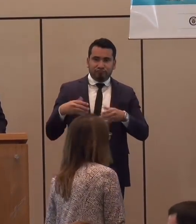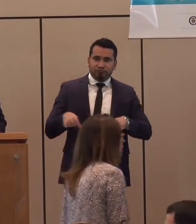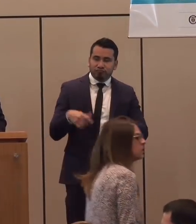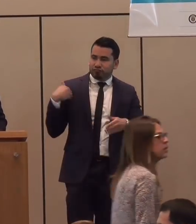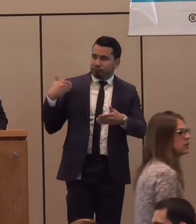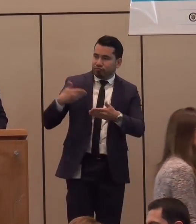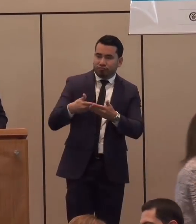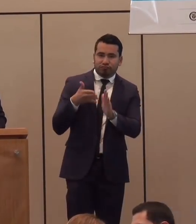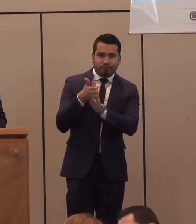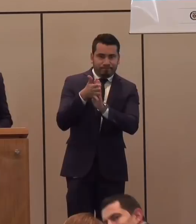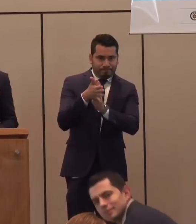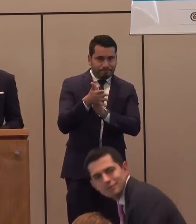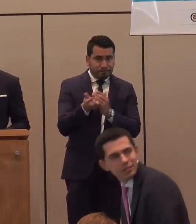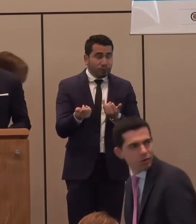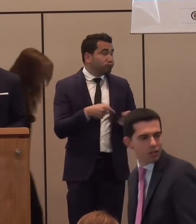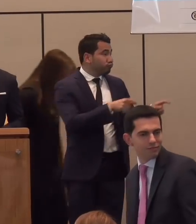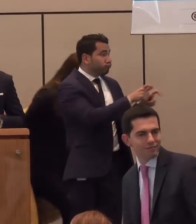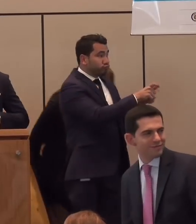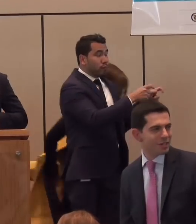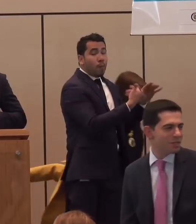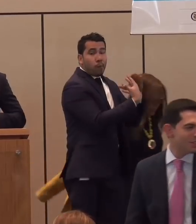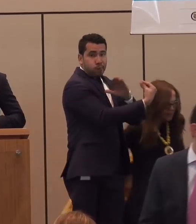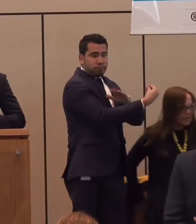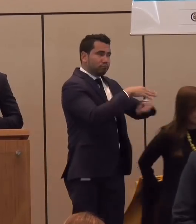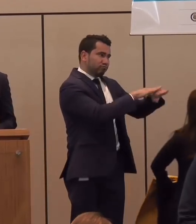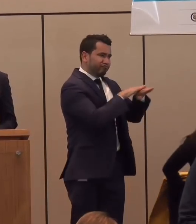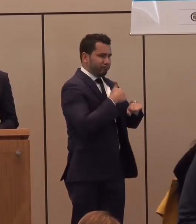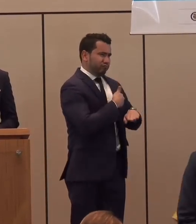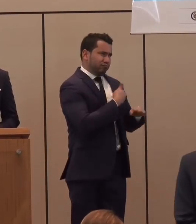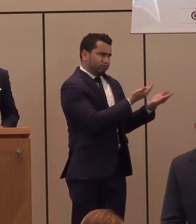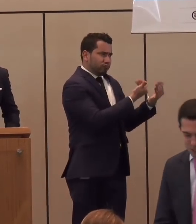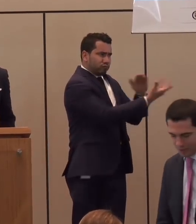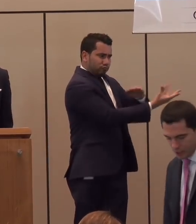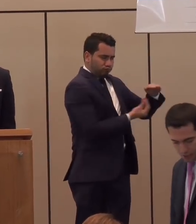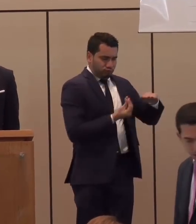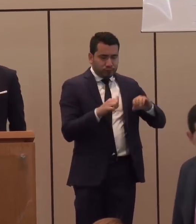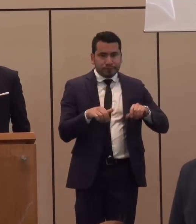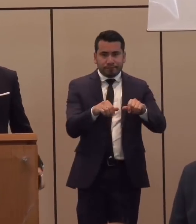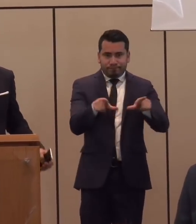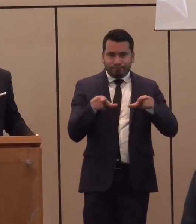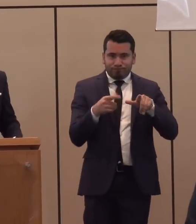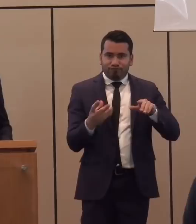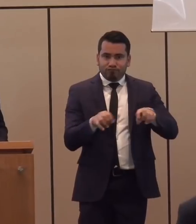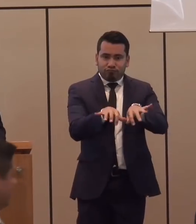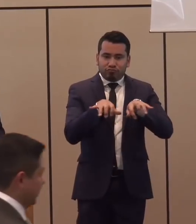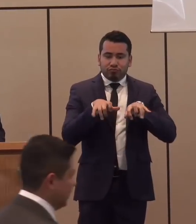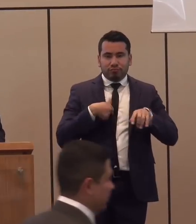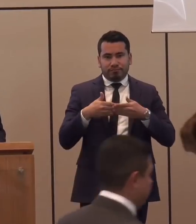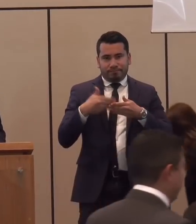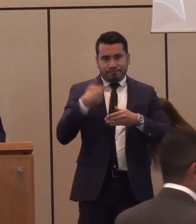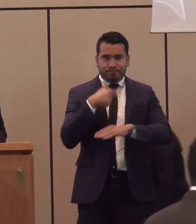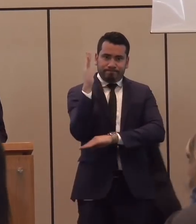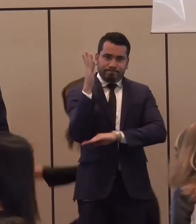las personas que están afuera también queremos invitarlos para que ingresen al salón y así dar inicio a este evento